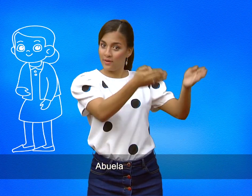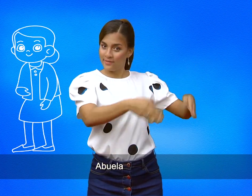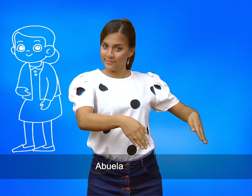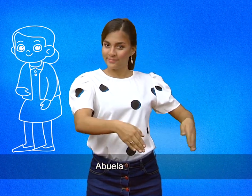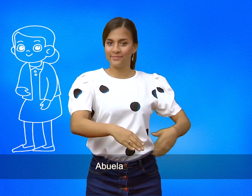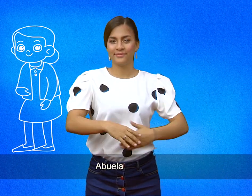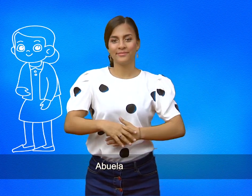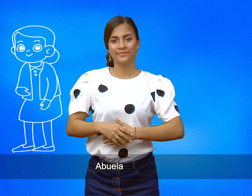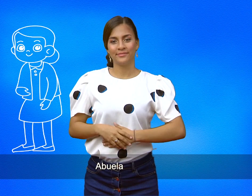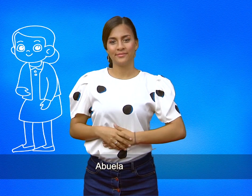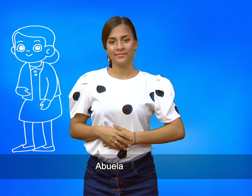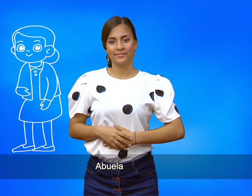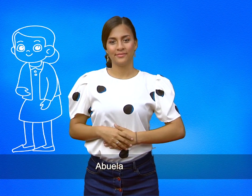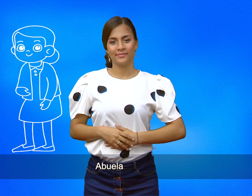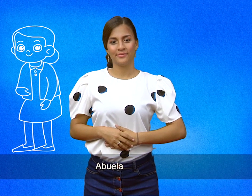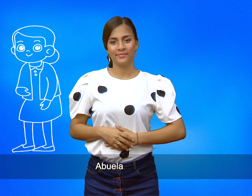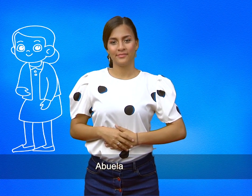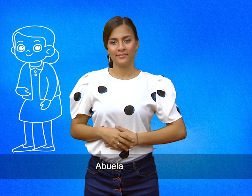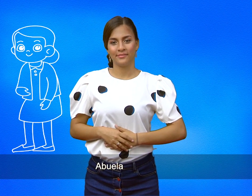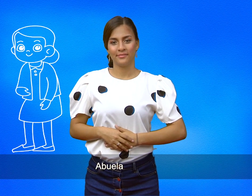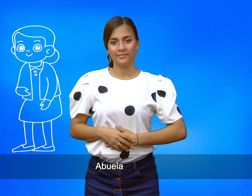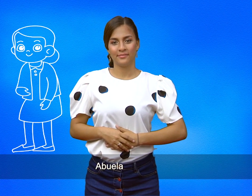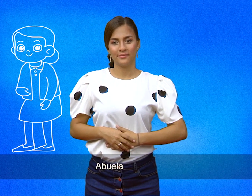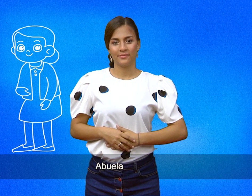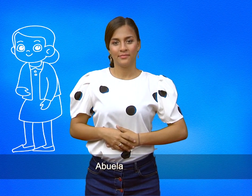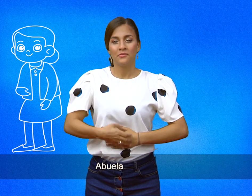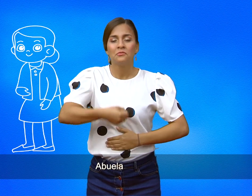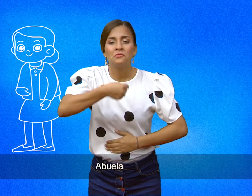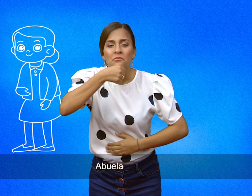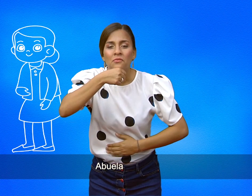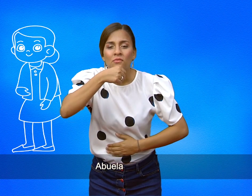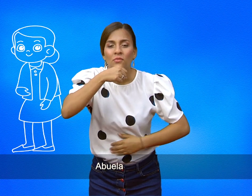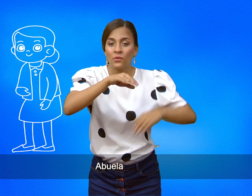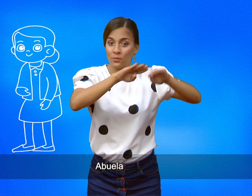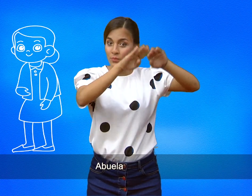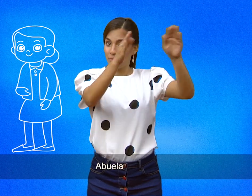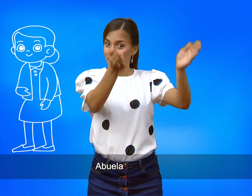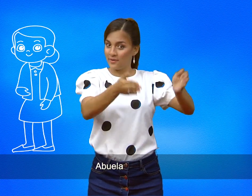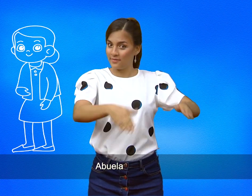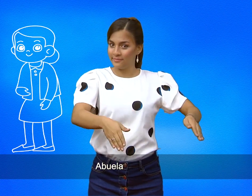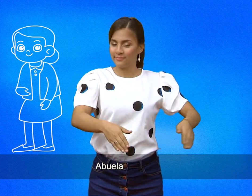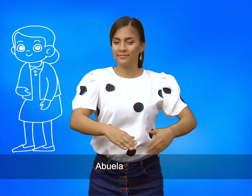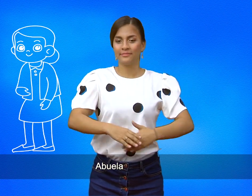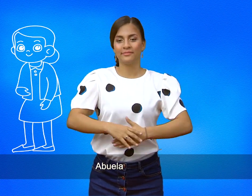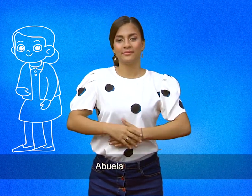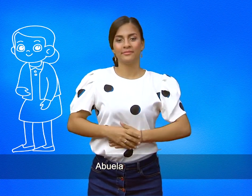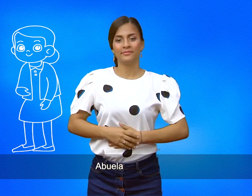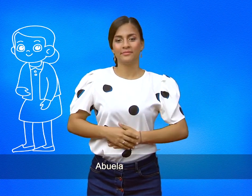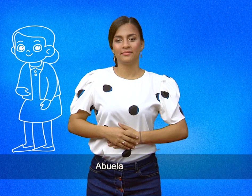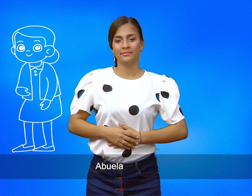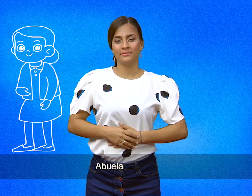Abuela. Abuela.